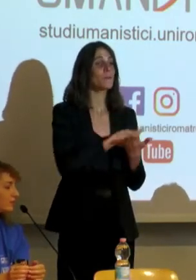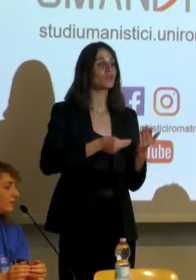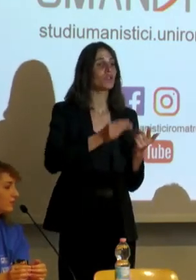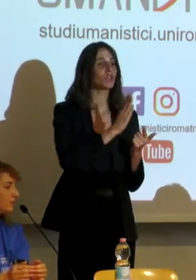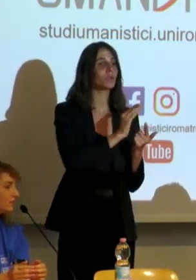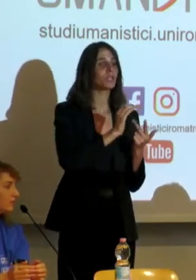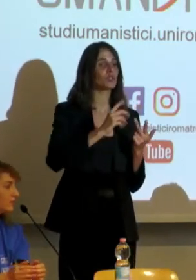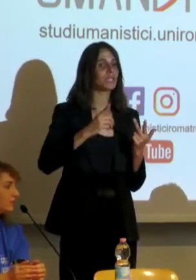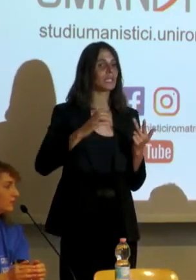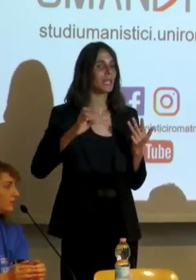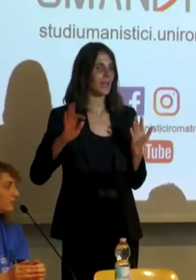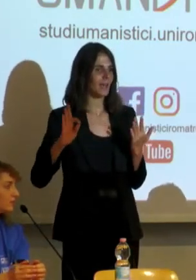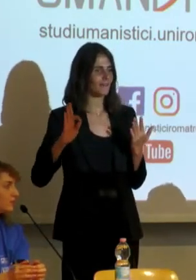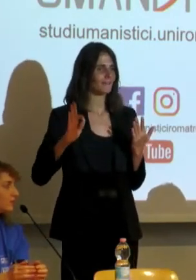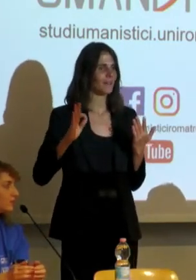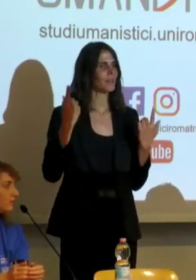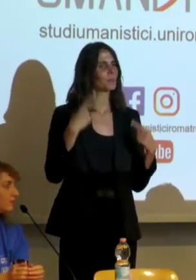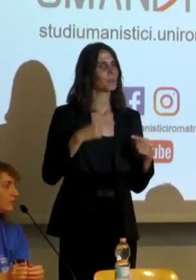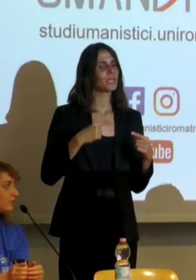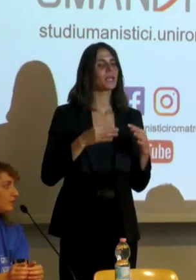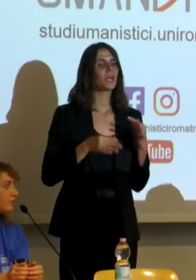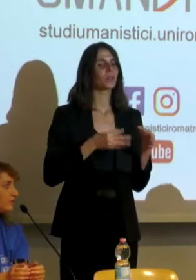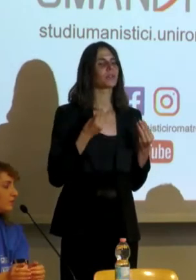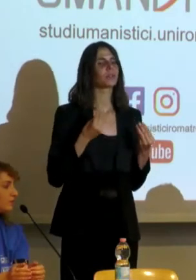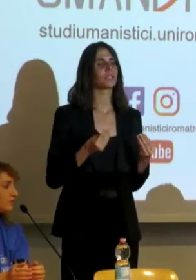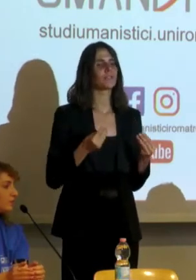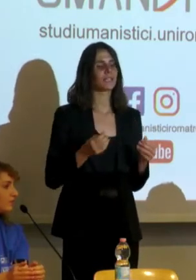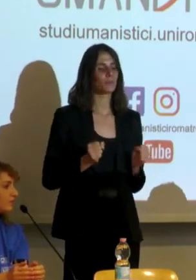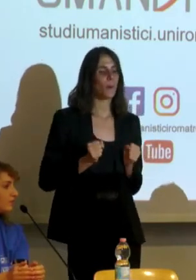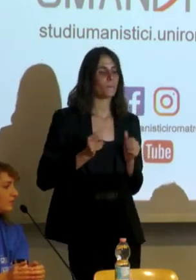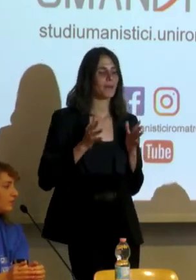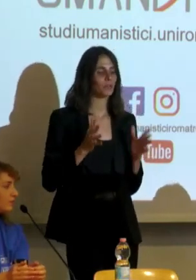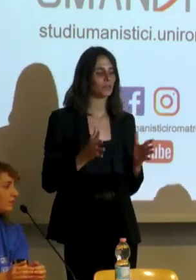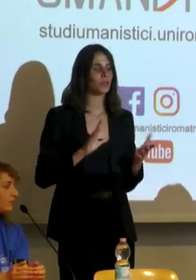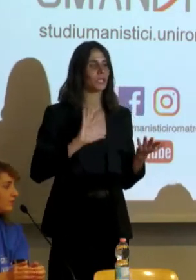che sono lo sviluppo di queste passioni nelle direzioni più differenti, che sono il